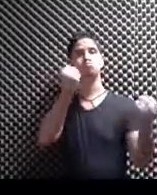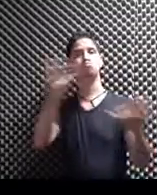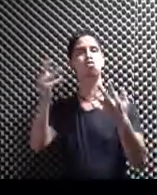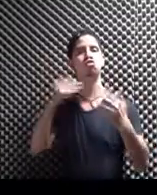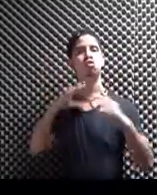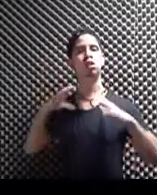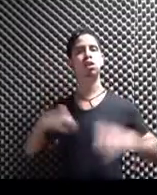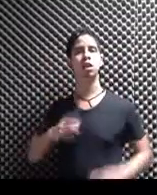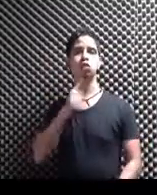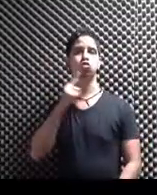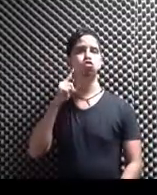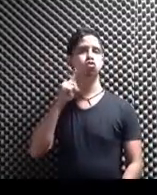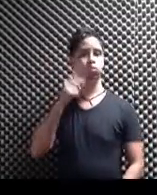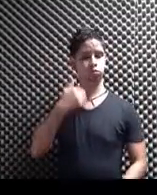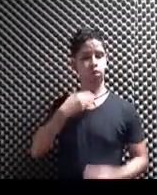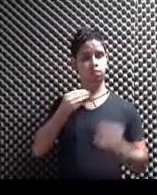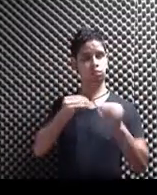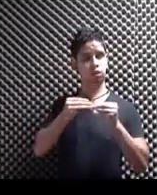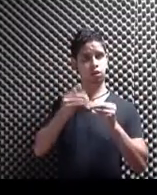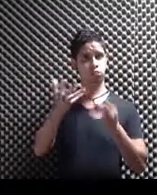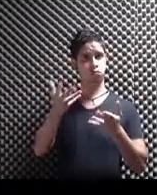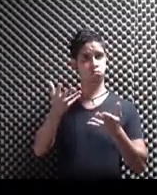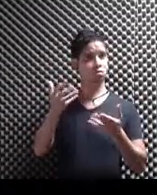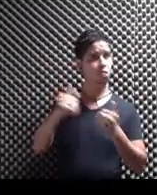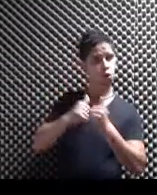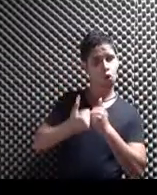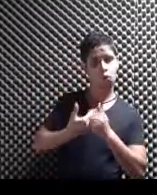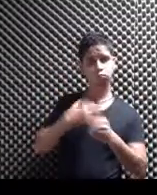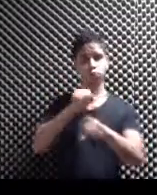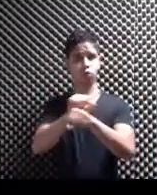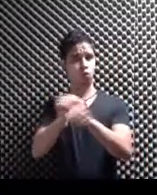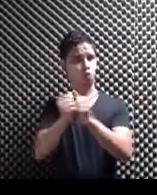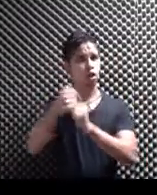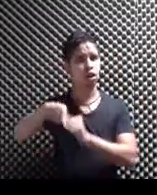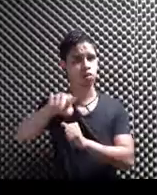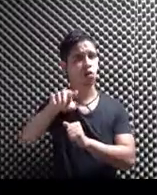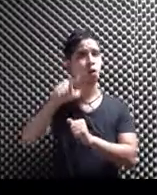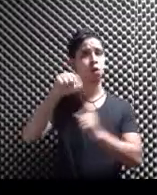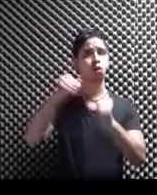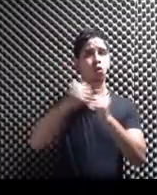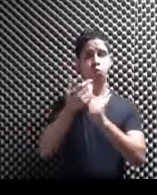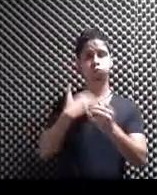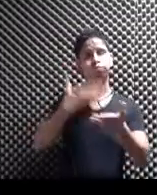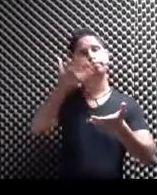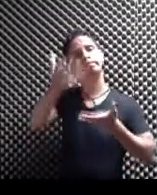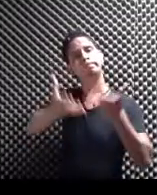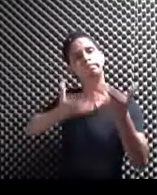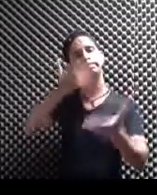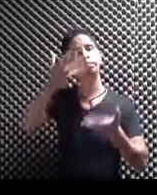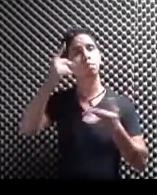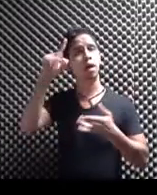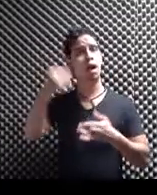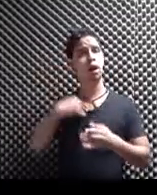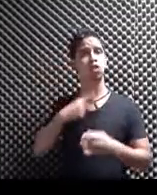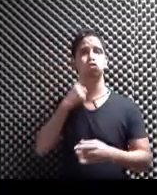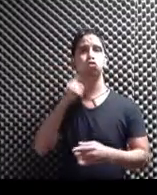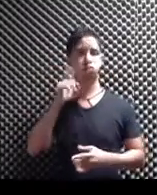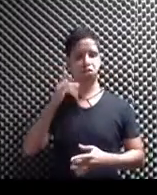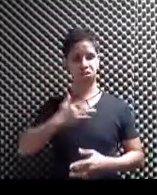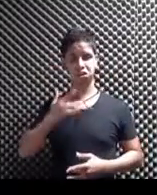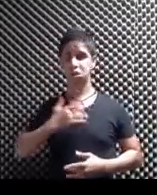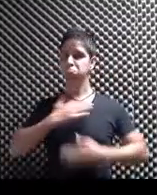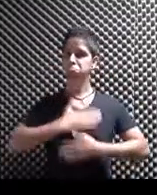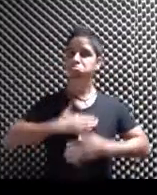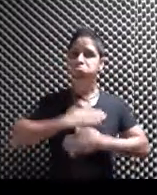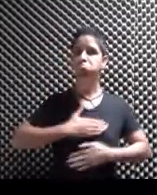tiendas y, pues, qué mejor que ellos sepan, ¿verdad? Pues, cómo tratarlo y cómo llevar a cabo esa interacción para que el sordo se sienta más que contento y